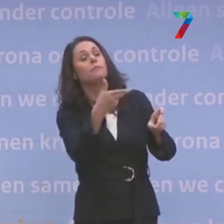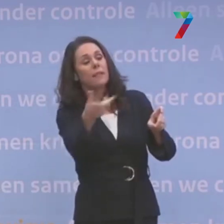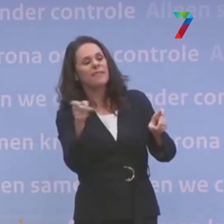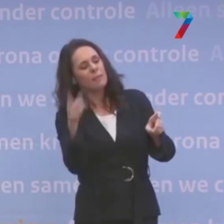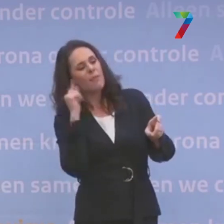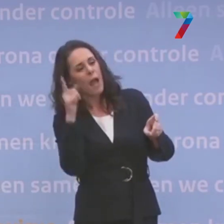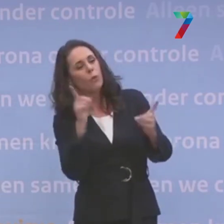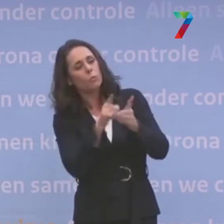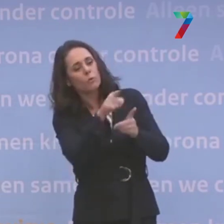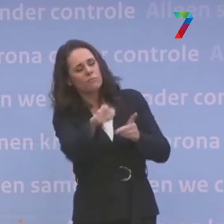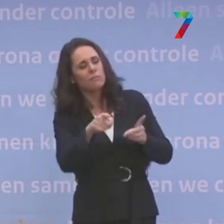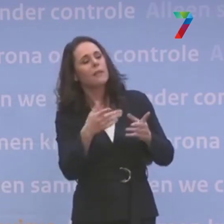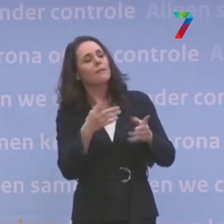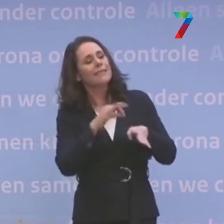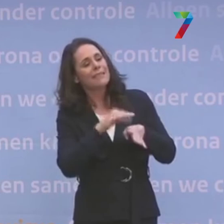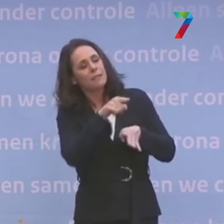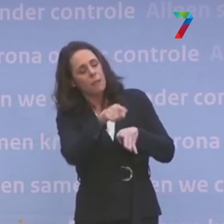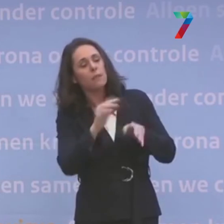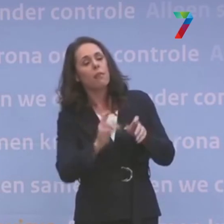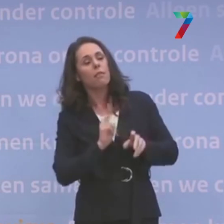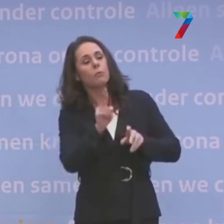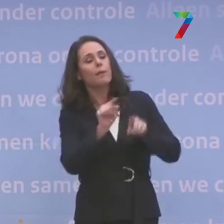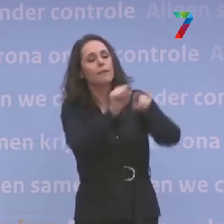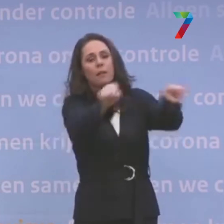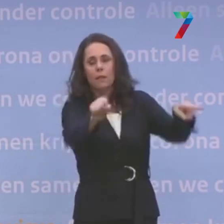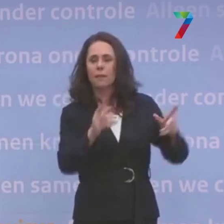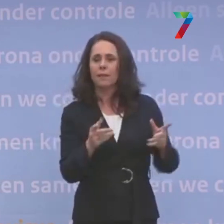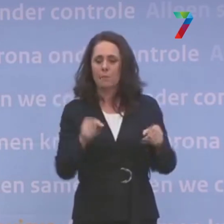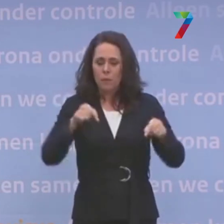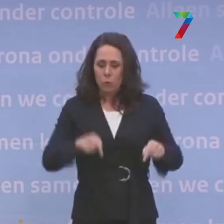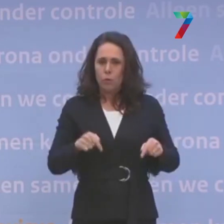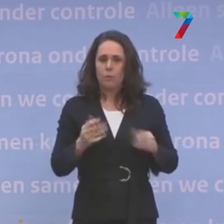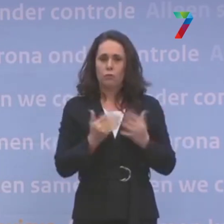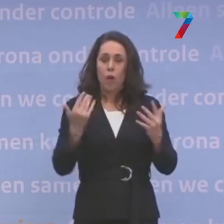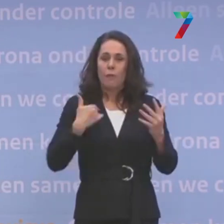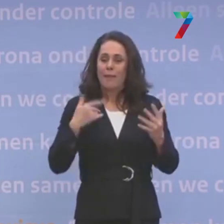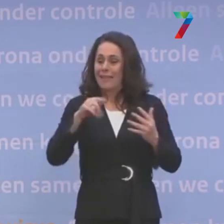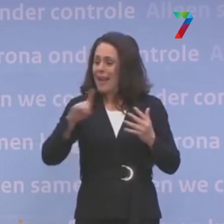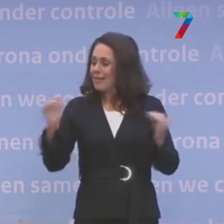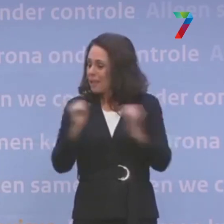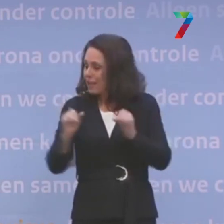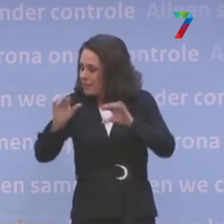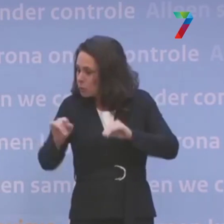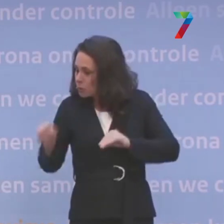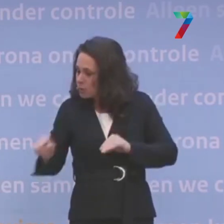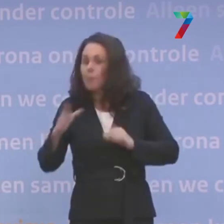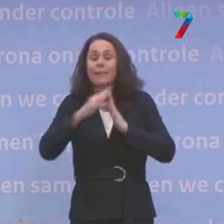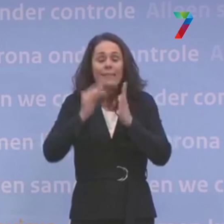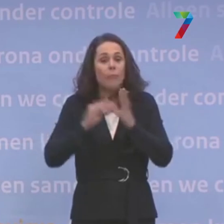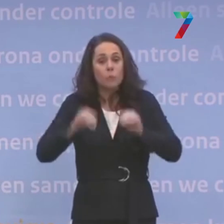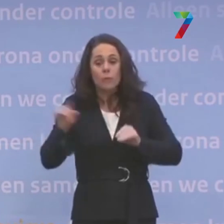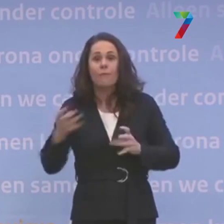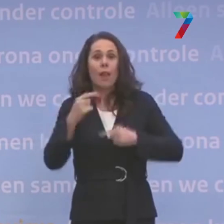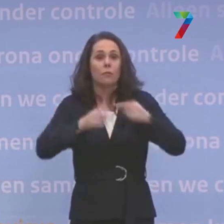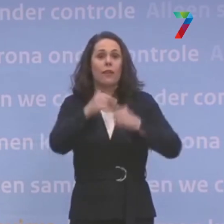nu. En dat is wat de GGD doet. Maar het heeft nu een schaal dat de GGD dat niet kan doen. Dus dat doe je met een app en die moet je ontwikkelen. Nou, dan wil niemand